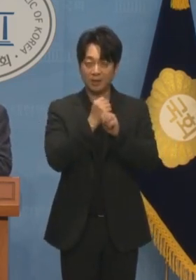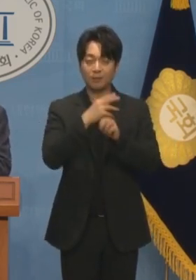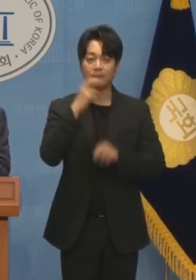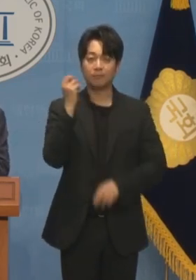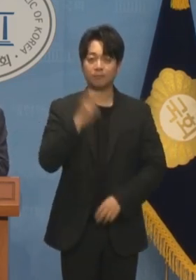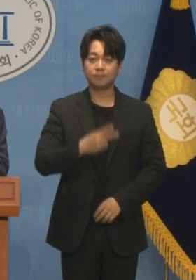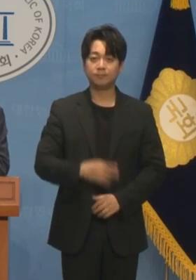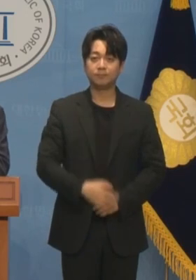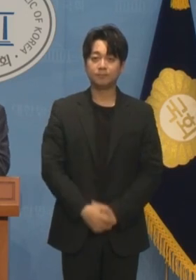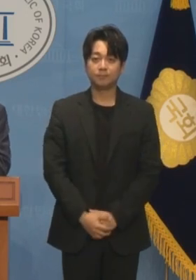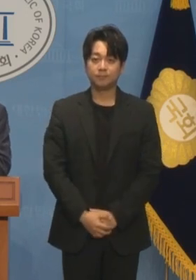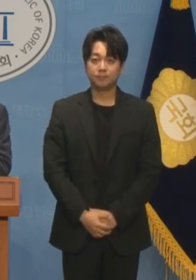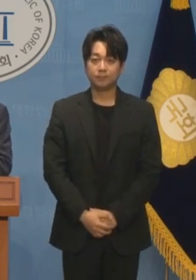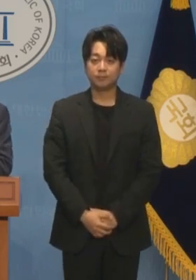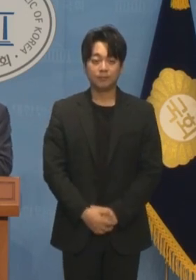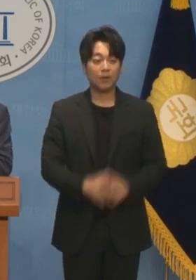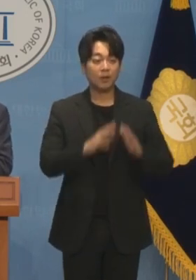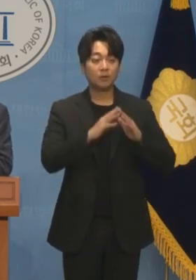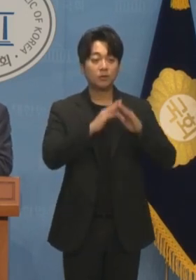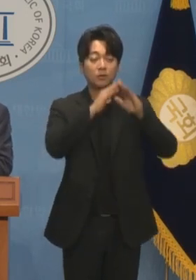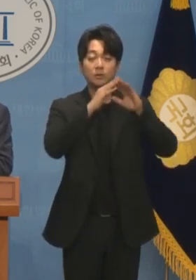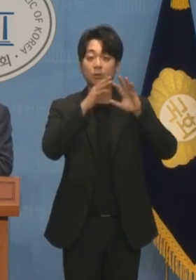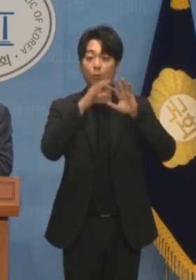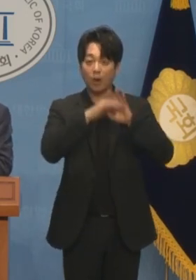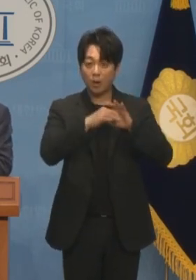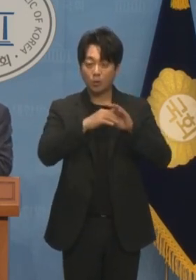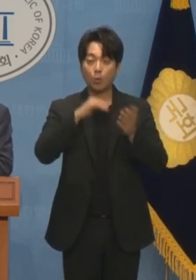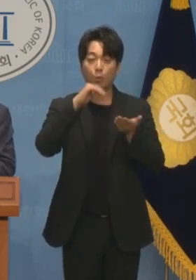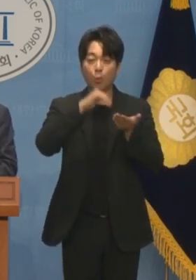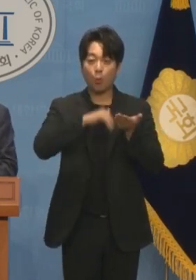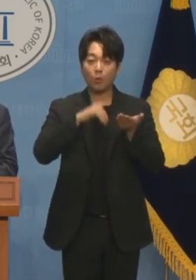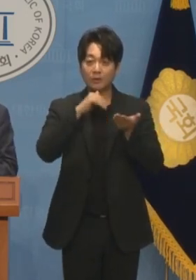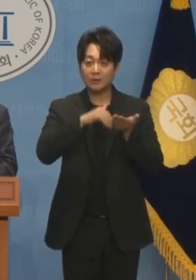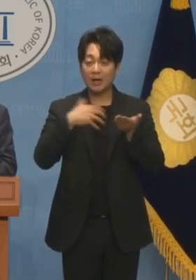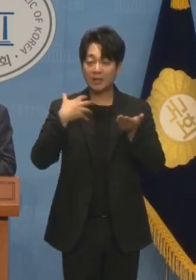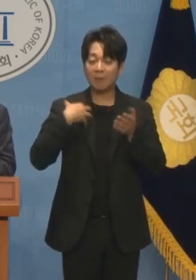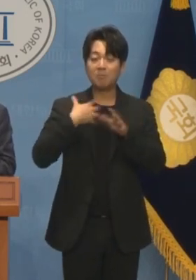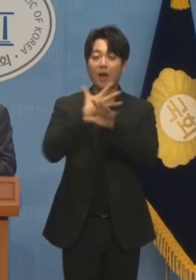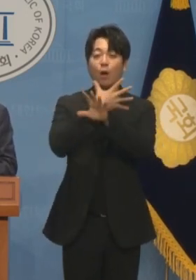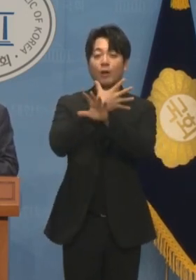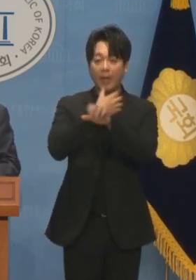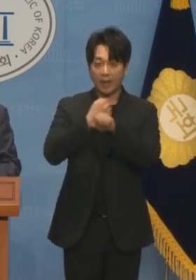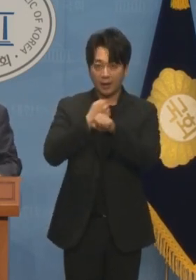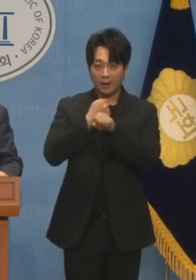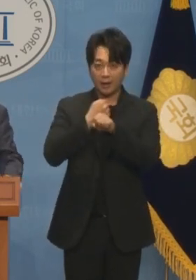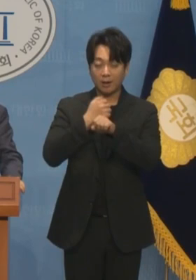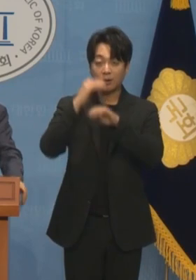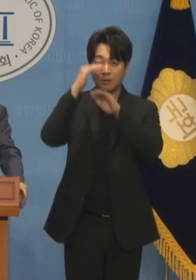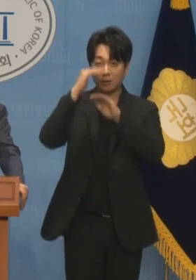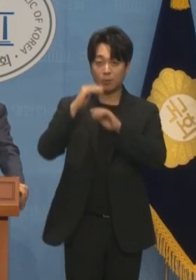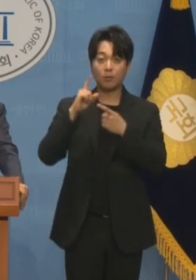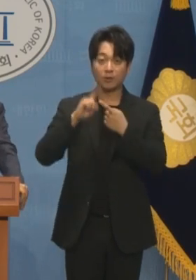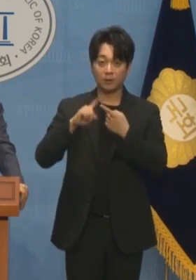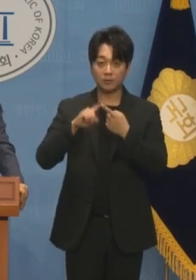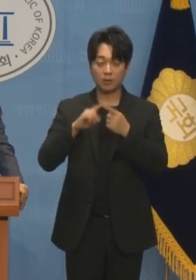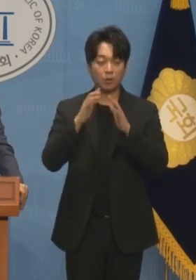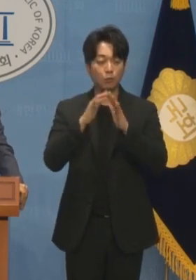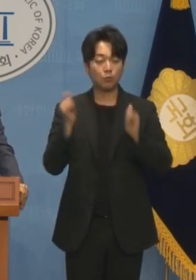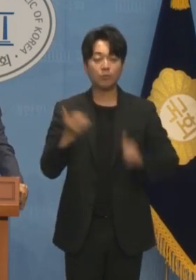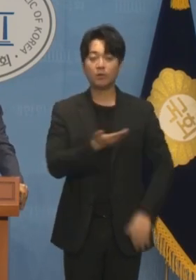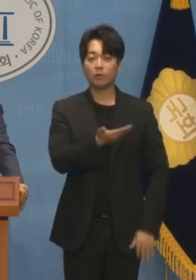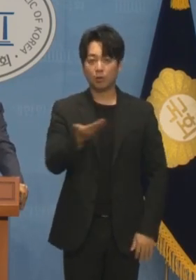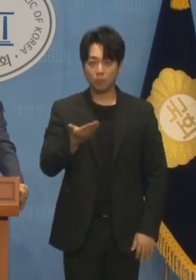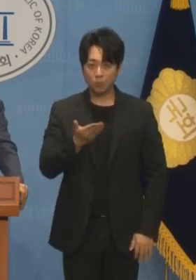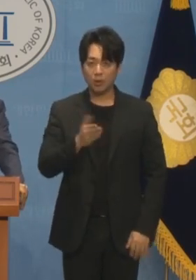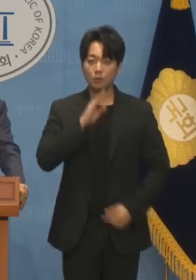그리고 해당 설치 공사와 관련된 공사 계약 일체를 국민 앞에